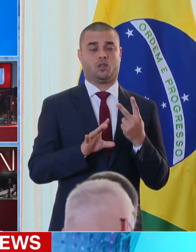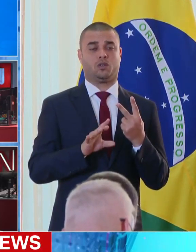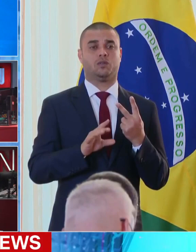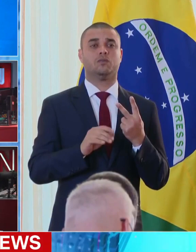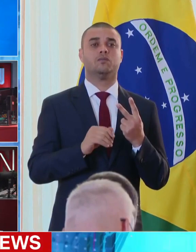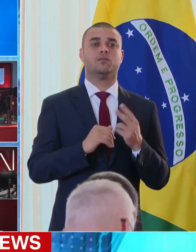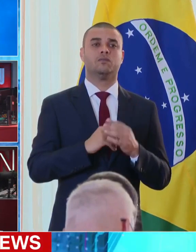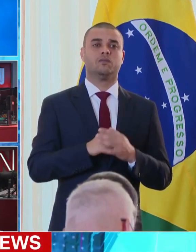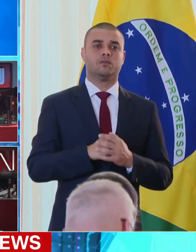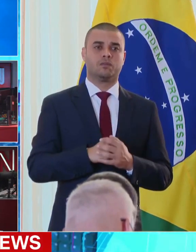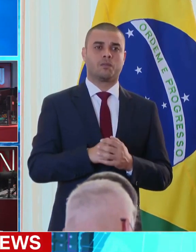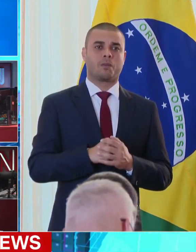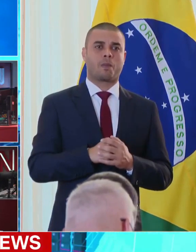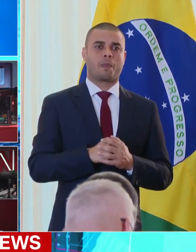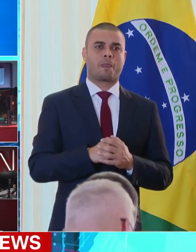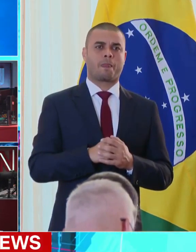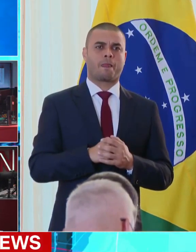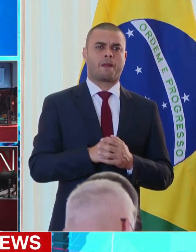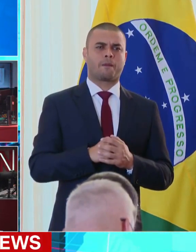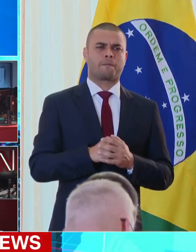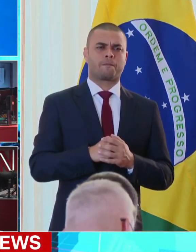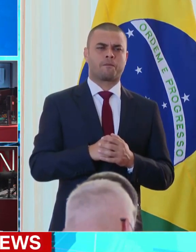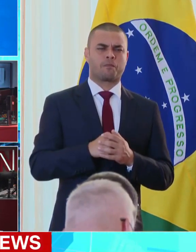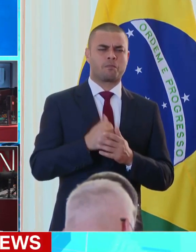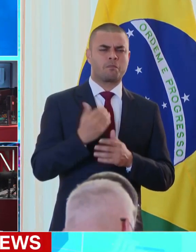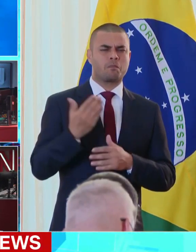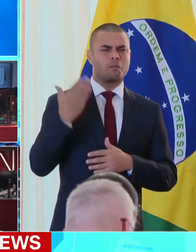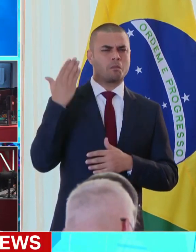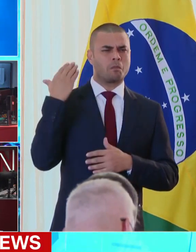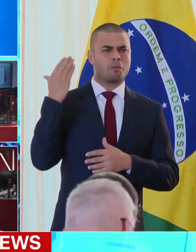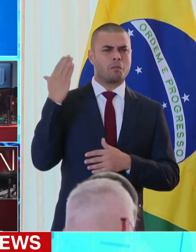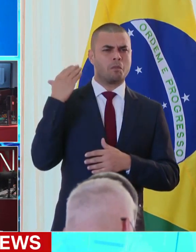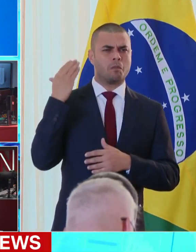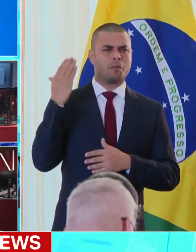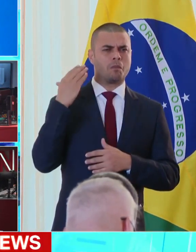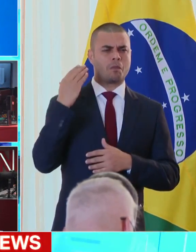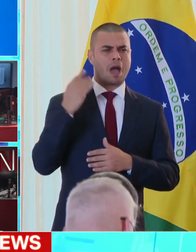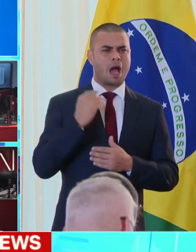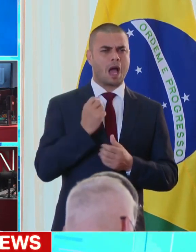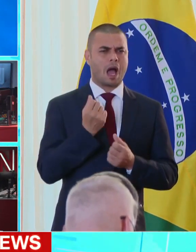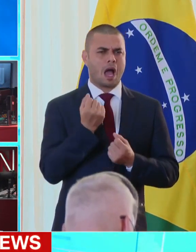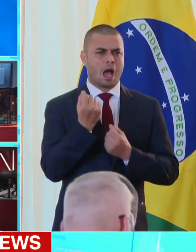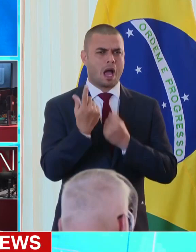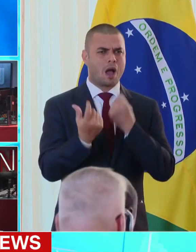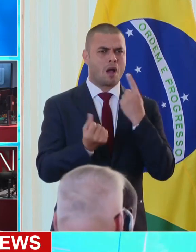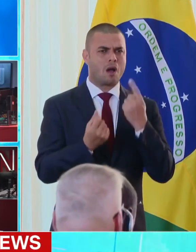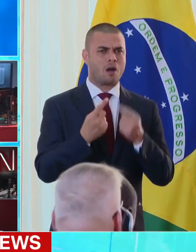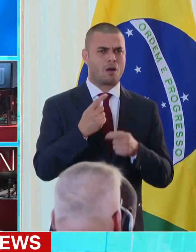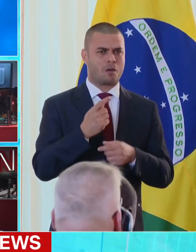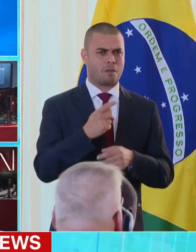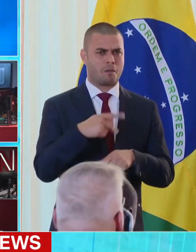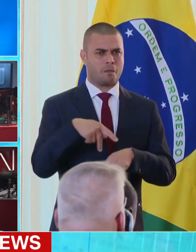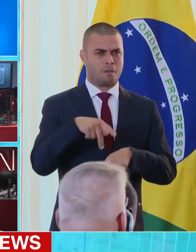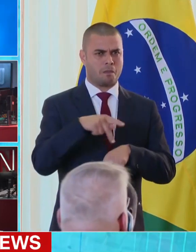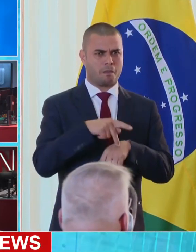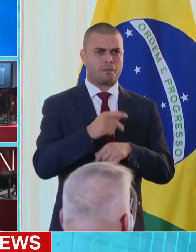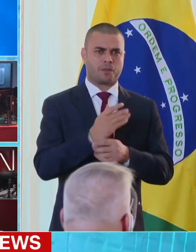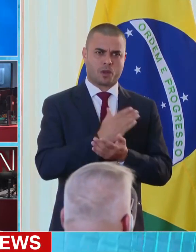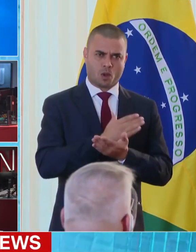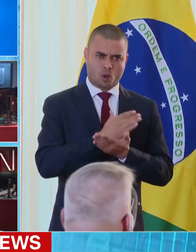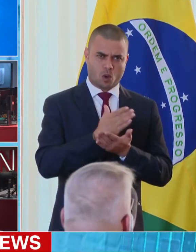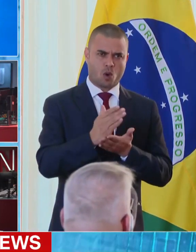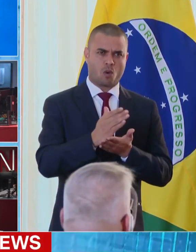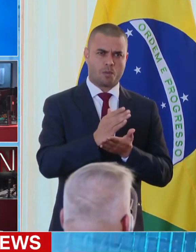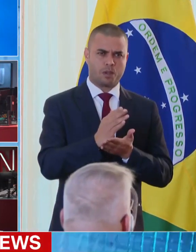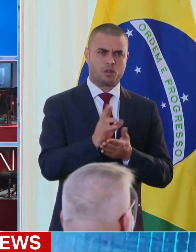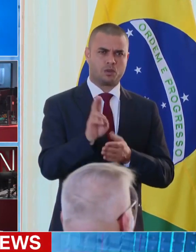que é essa a ideia do que as urnas eletrônicas elas estariam em rede no dia das eleições não estão ou a manifestação do MP